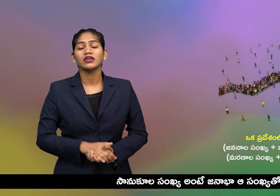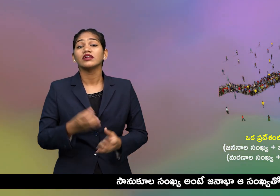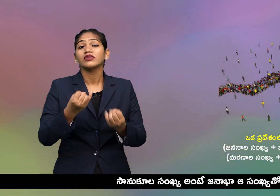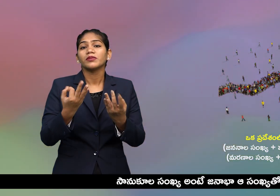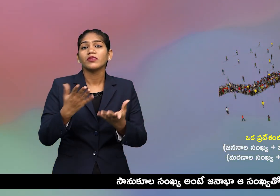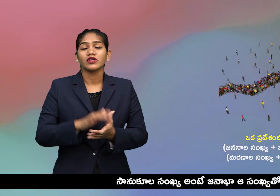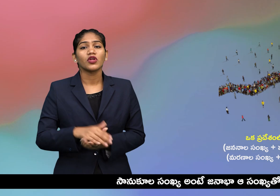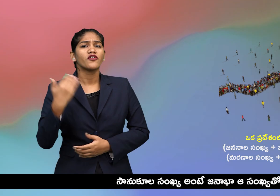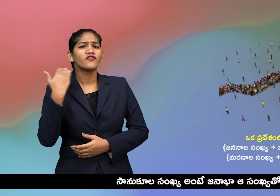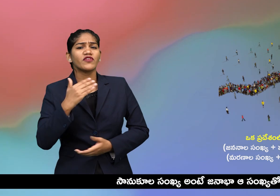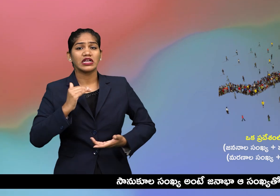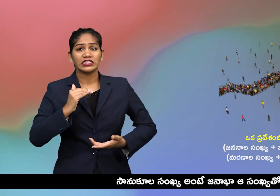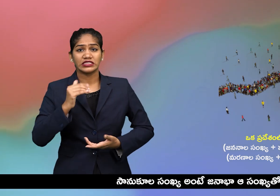సానుకూల సంఖ్య అంటే